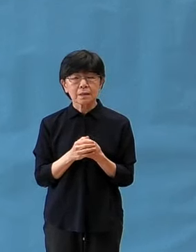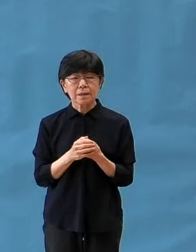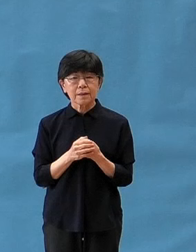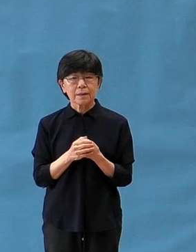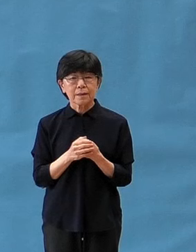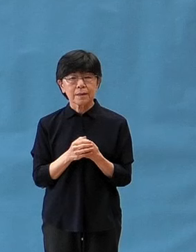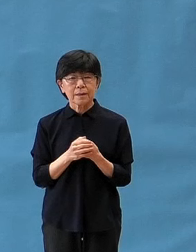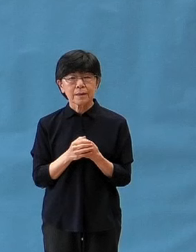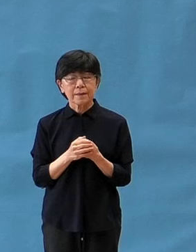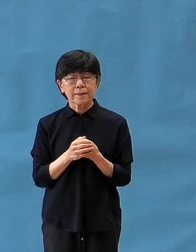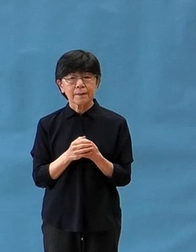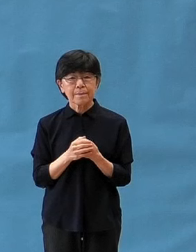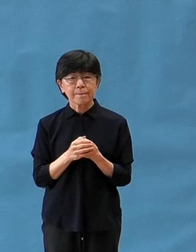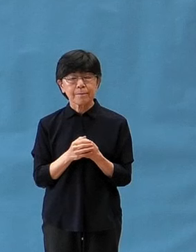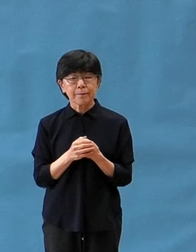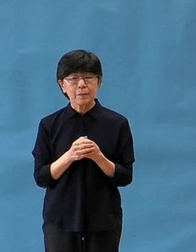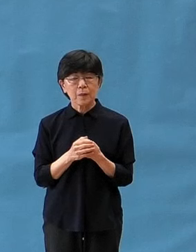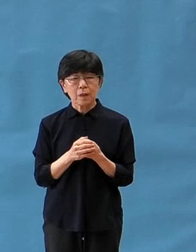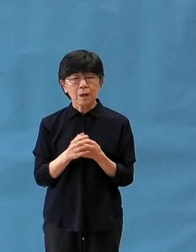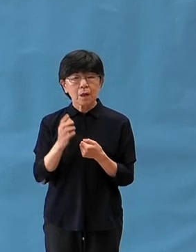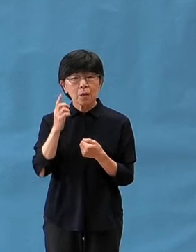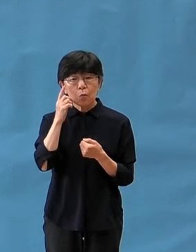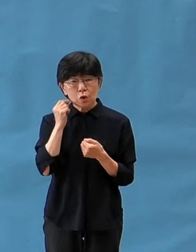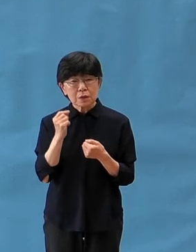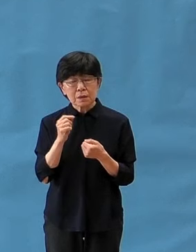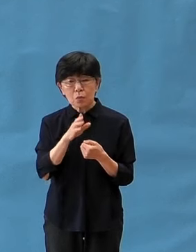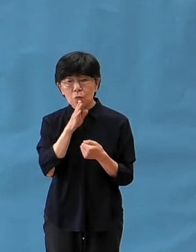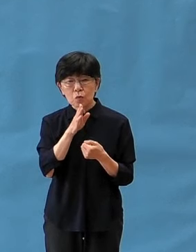なんていうかあの。もし